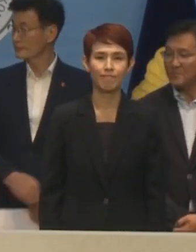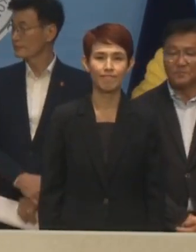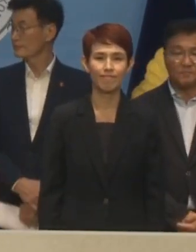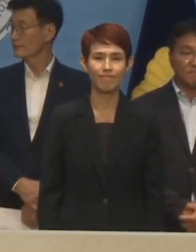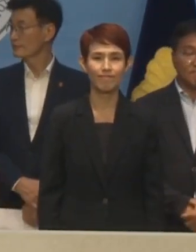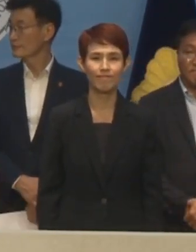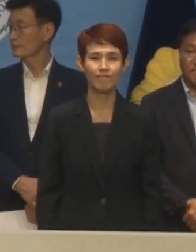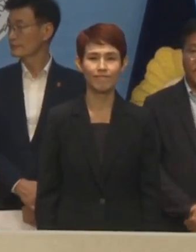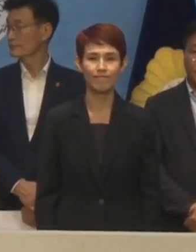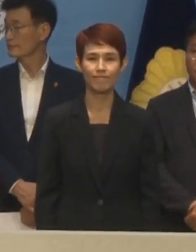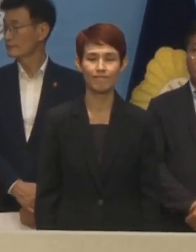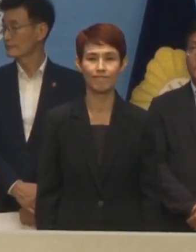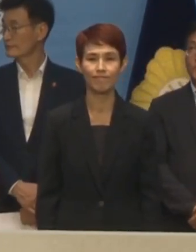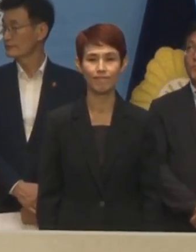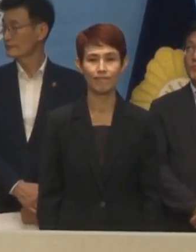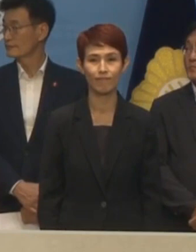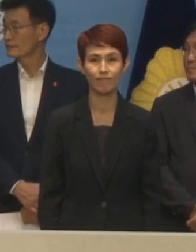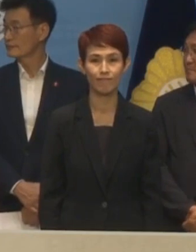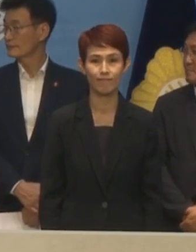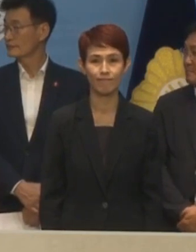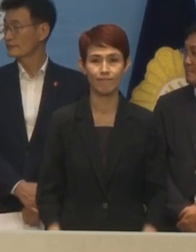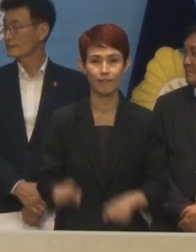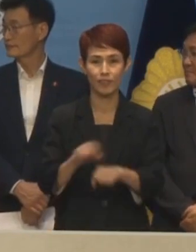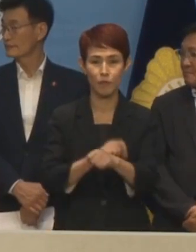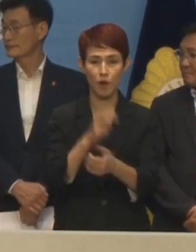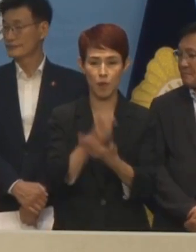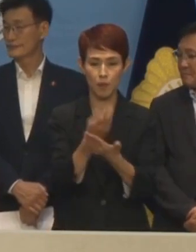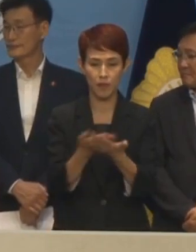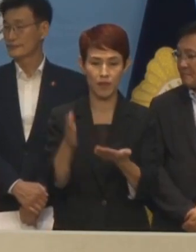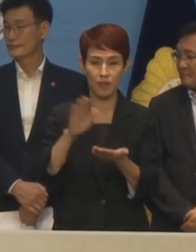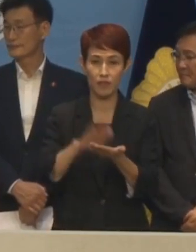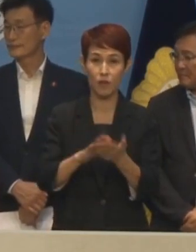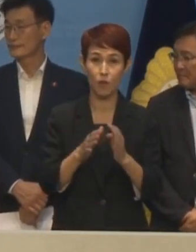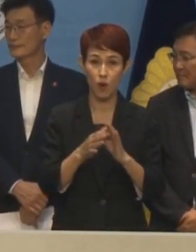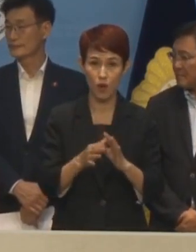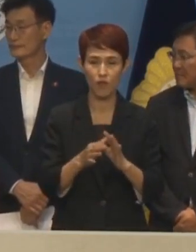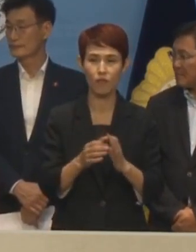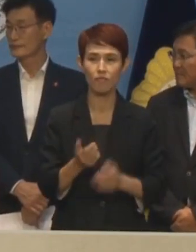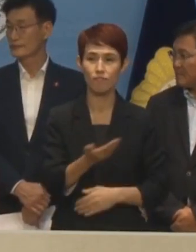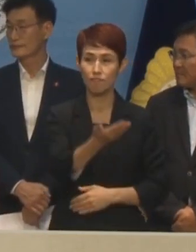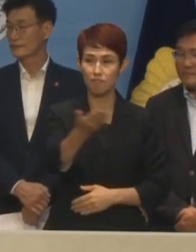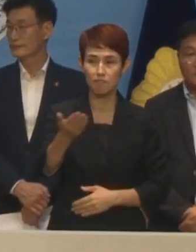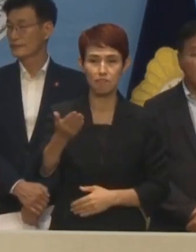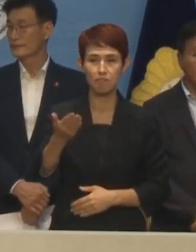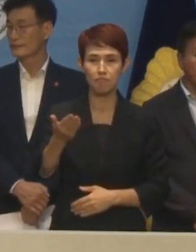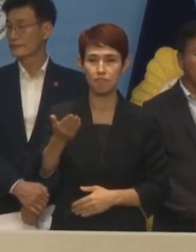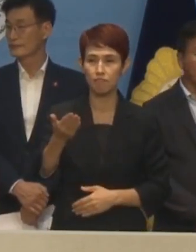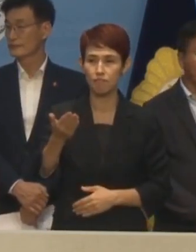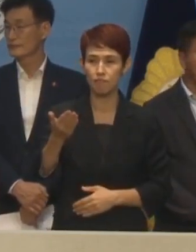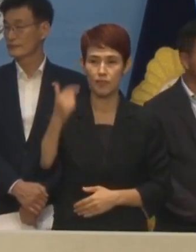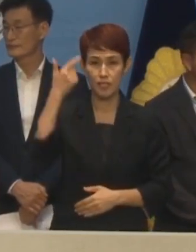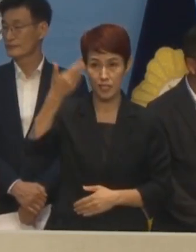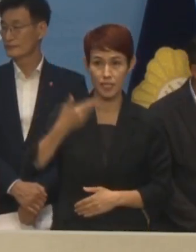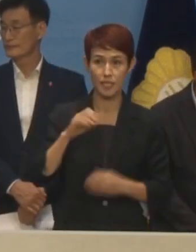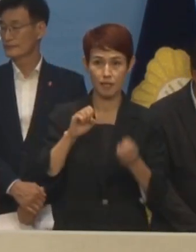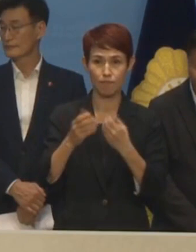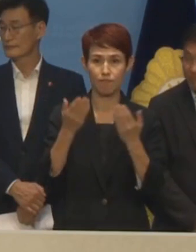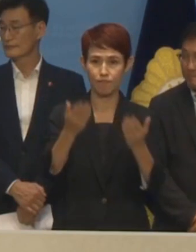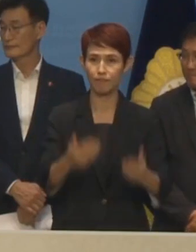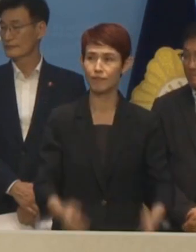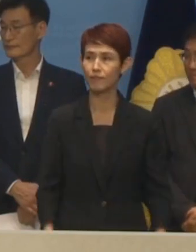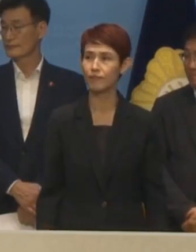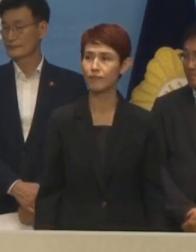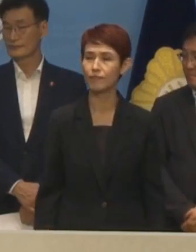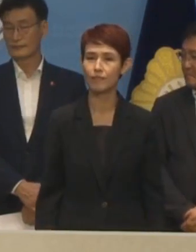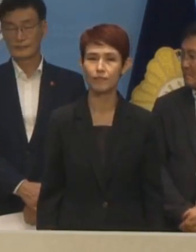이상 말씀을 모두 마치고 특별법 개정안 관련 언론사분들의 역시 기자분들의 질의를 받는 시간 갖도록